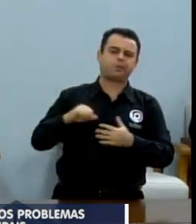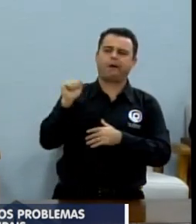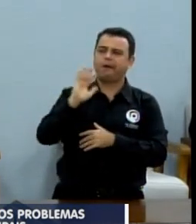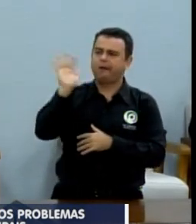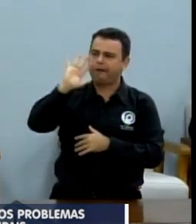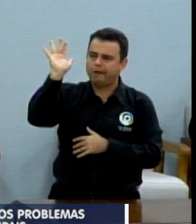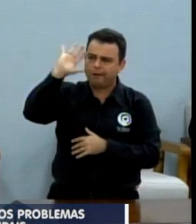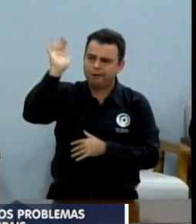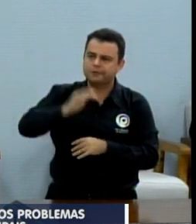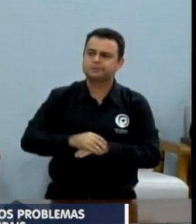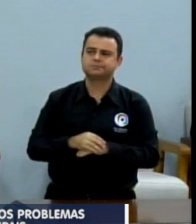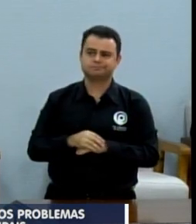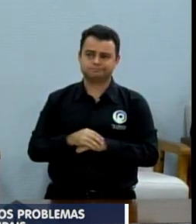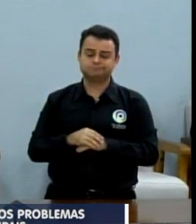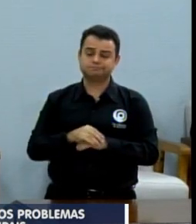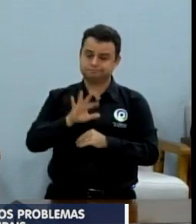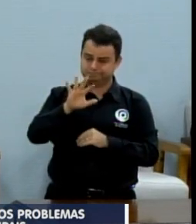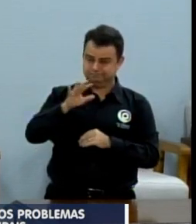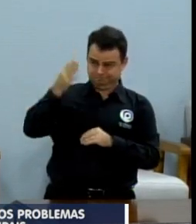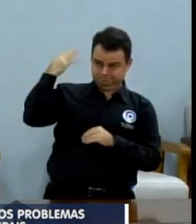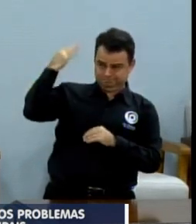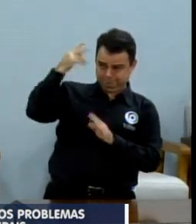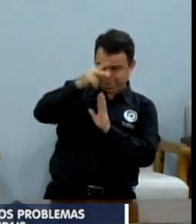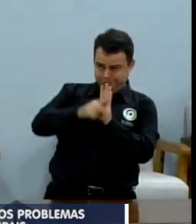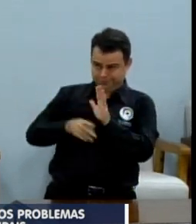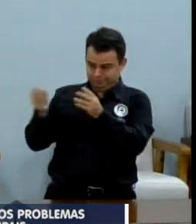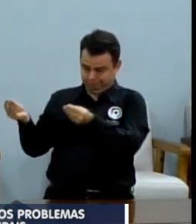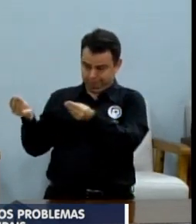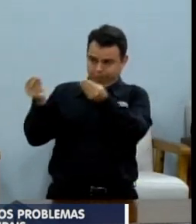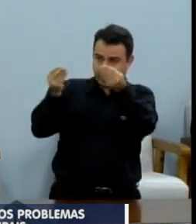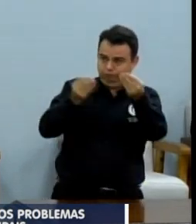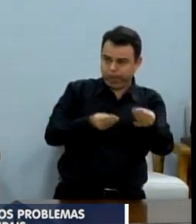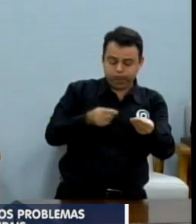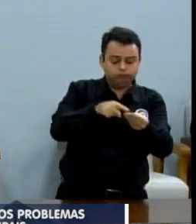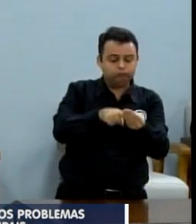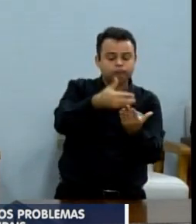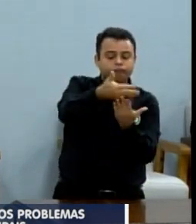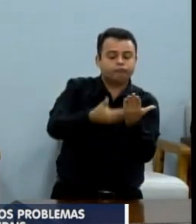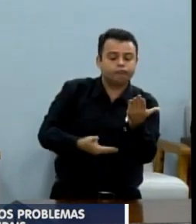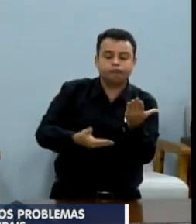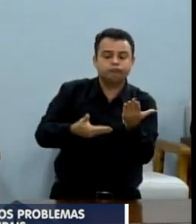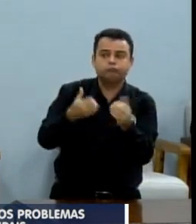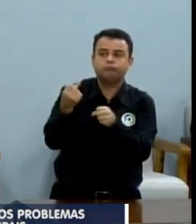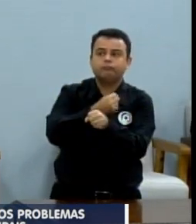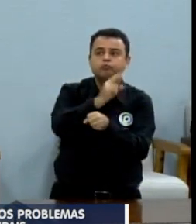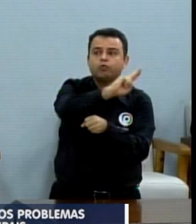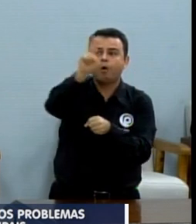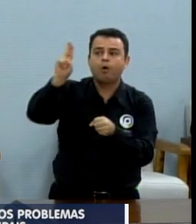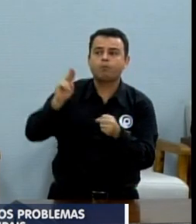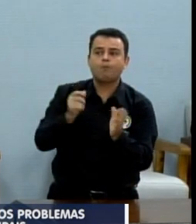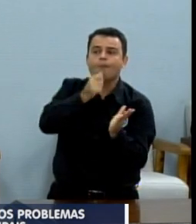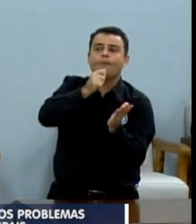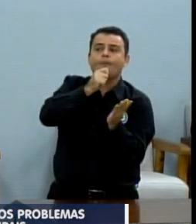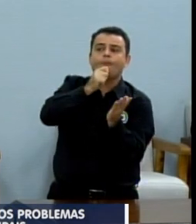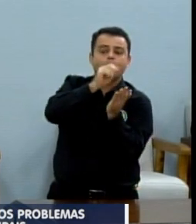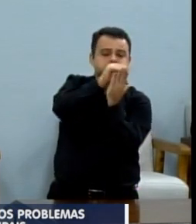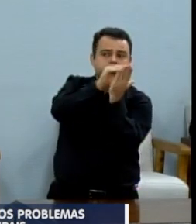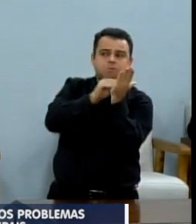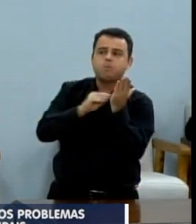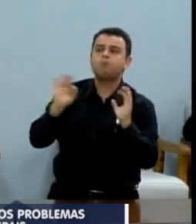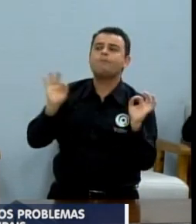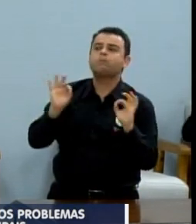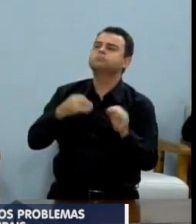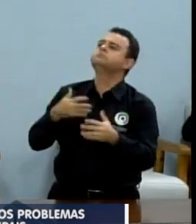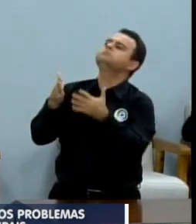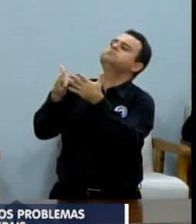e nessa relação primeiro que o projeto chegou aqui quando chegou não tinha relação de obras nenhuma aí nós pedimos a relação fala não dá para